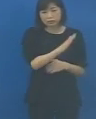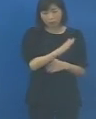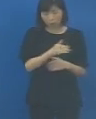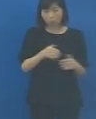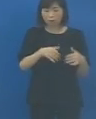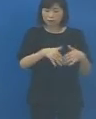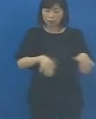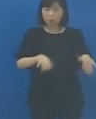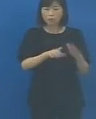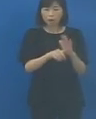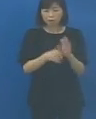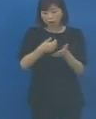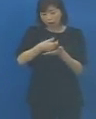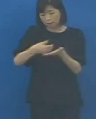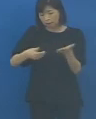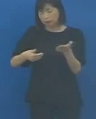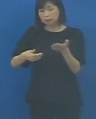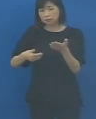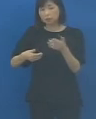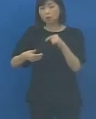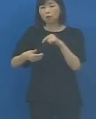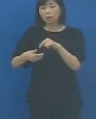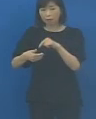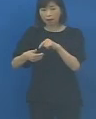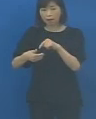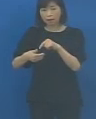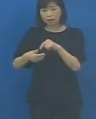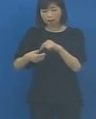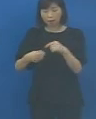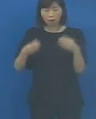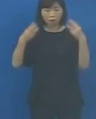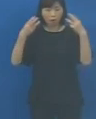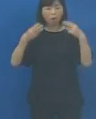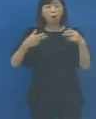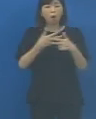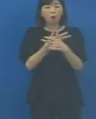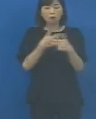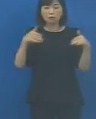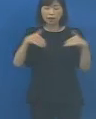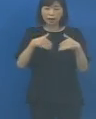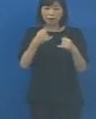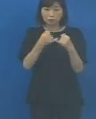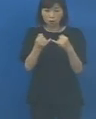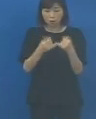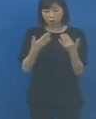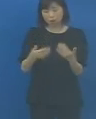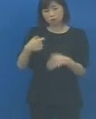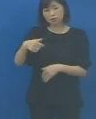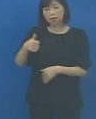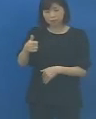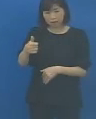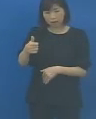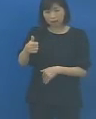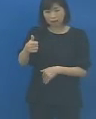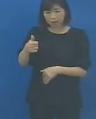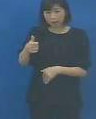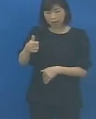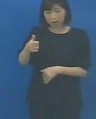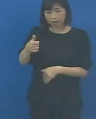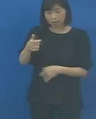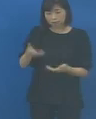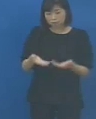りの分ですね、まだちょっと余裕がある分については、北栄町の学校の先生を投入することにし